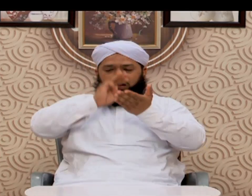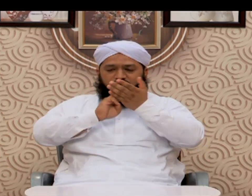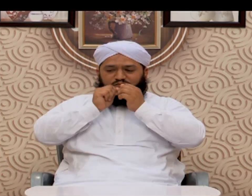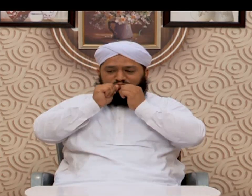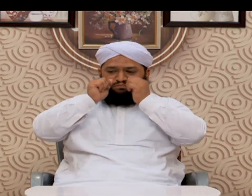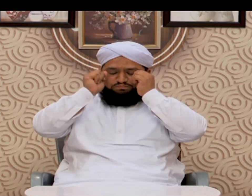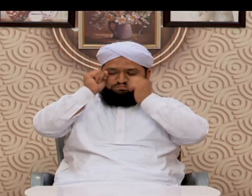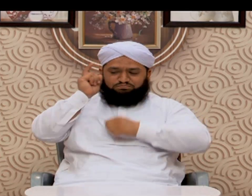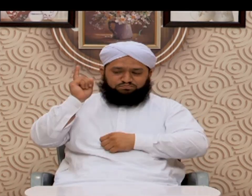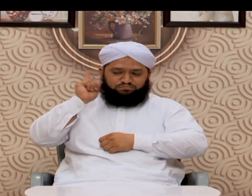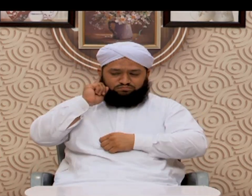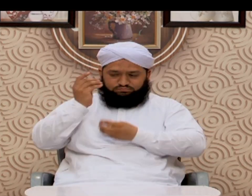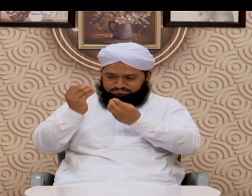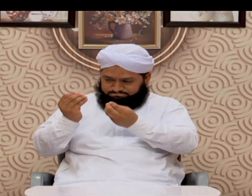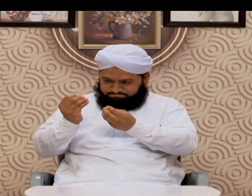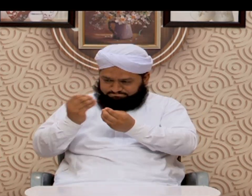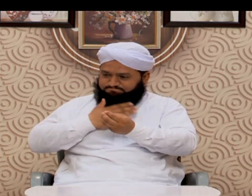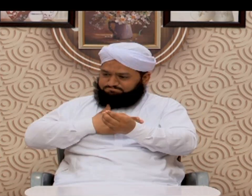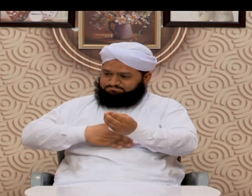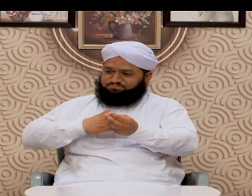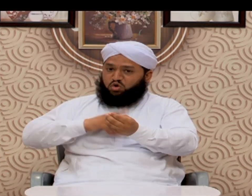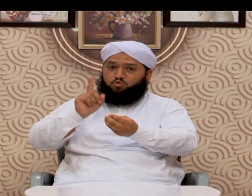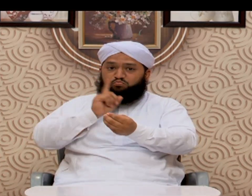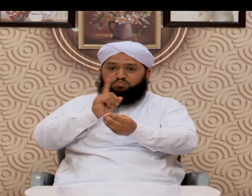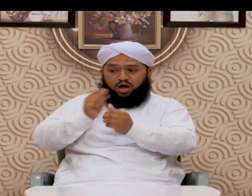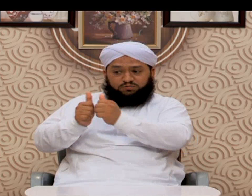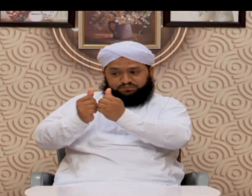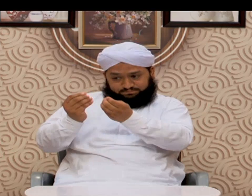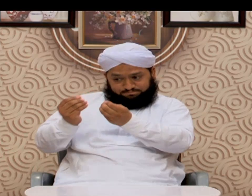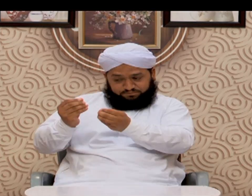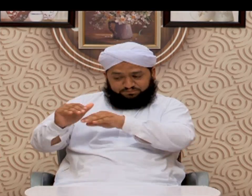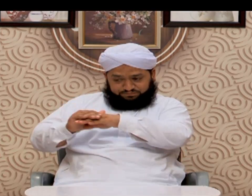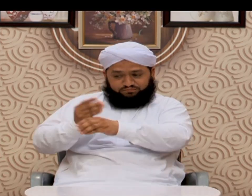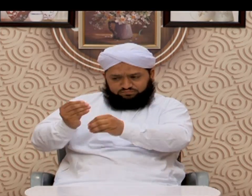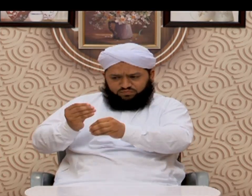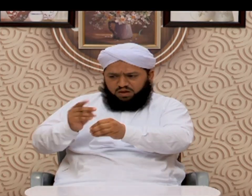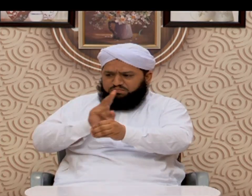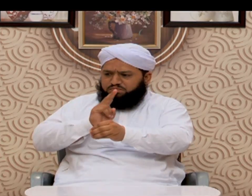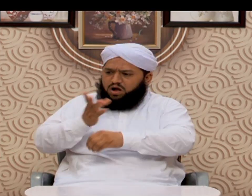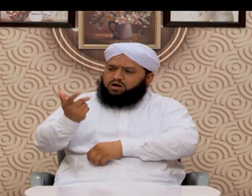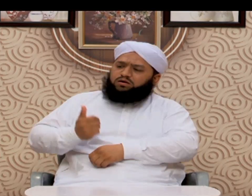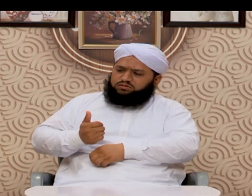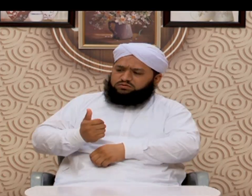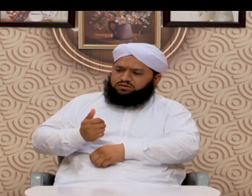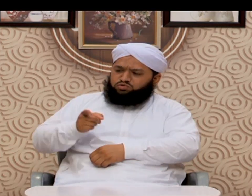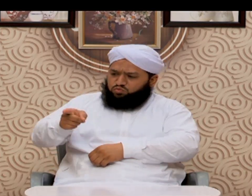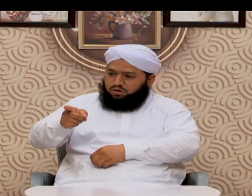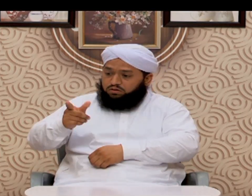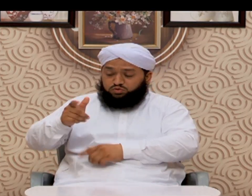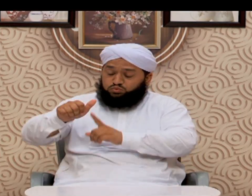اللہ علیہ وآلہ وسلم نے فرمایا کہ اے عمر رضی اللہ عنہ، تم کیا کہہ رہے ہو؟ تمہیں تو یہ